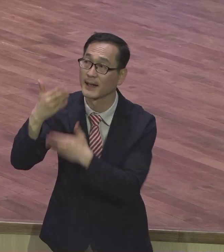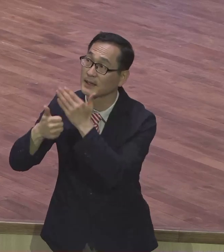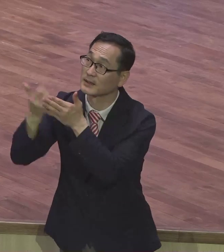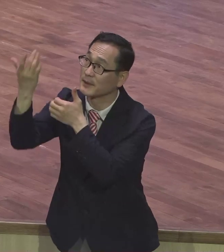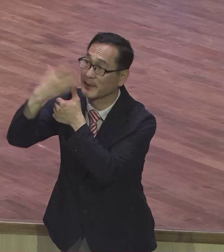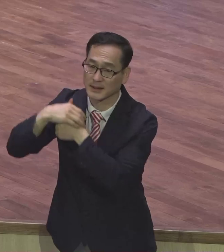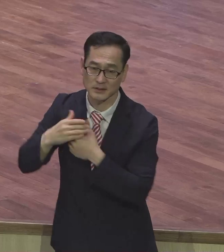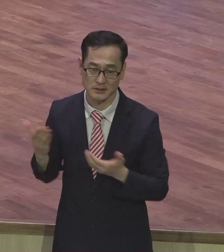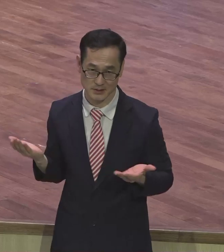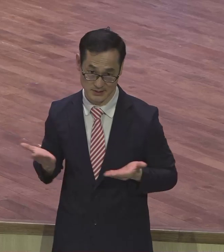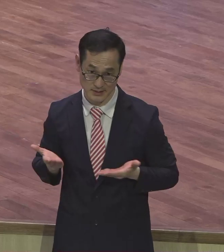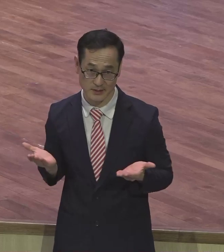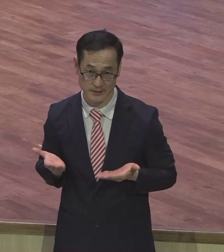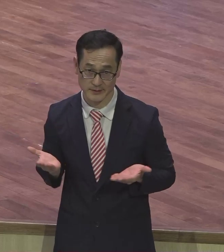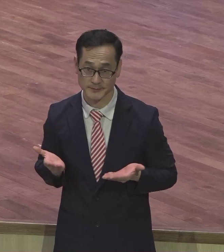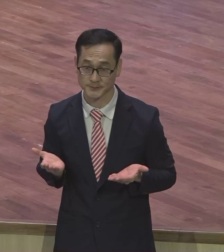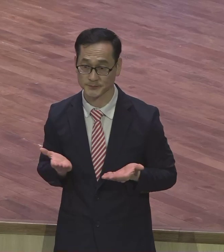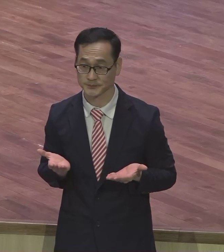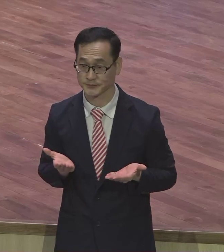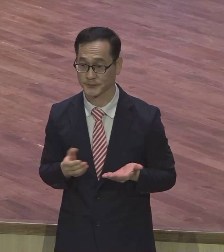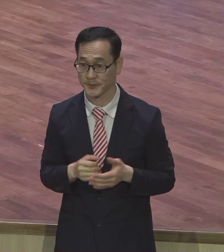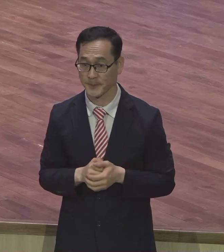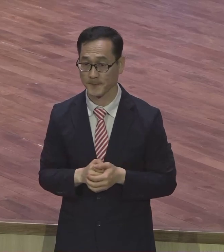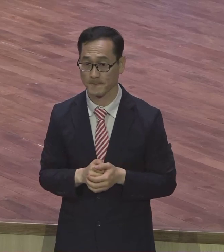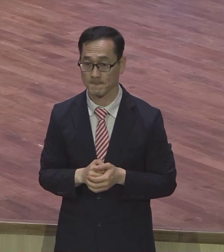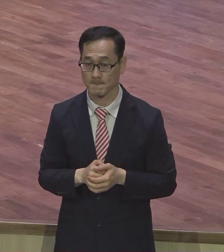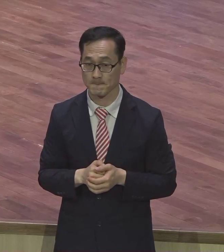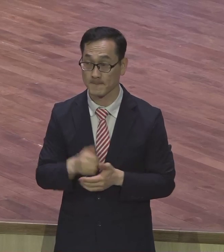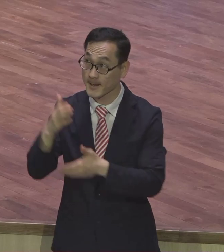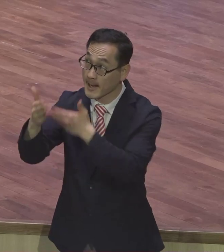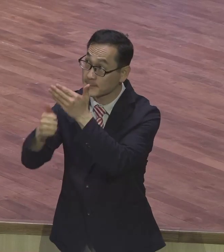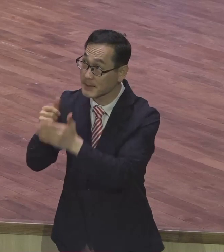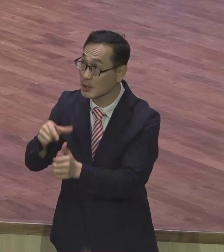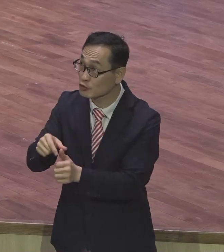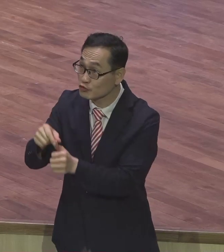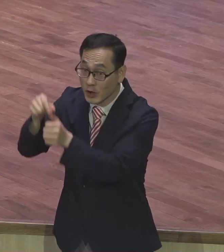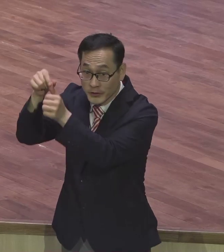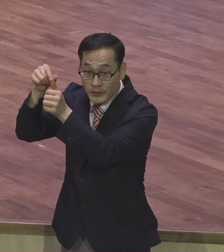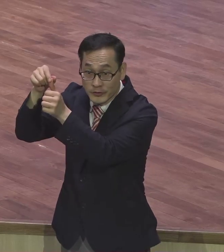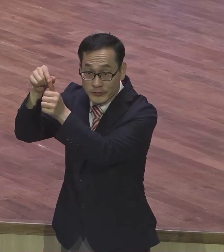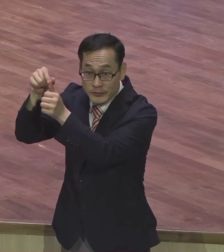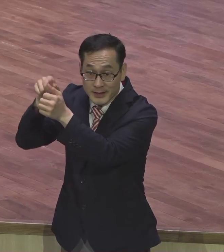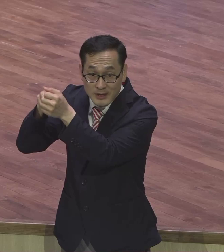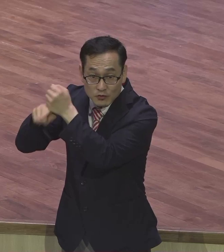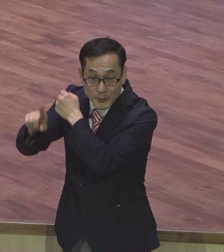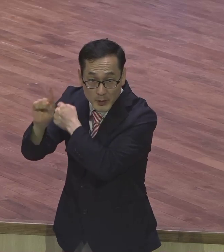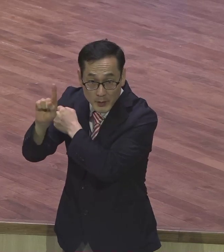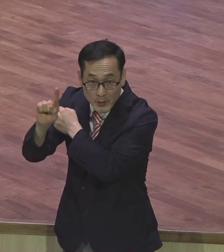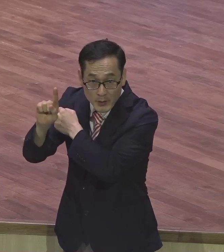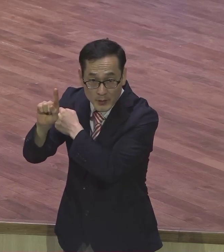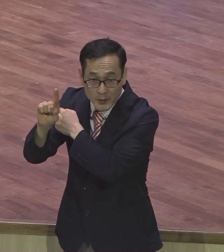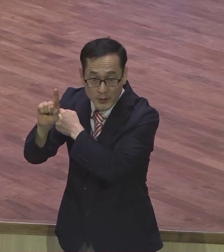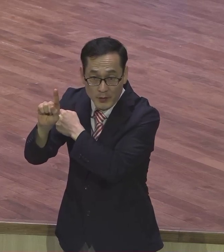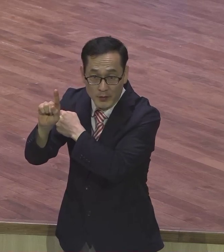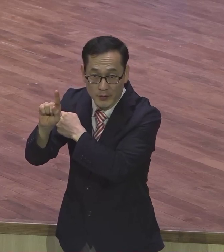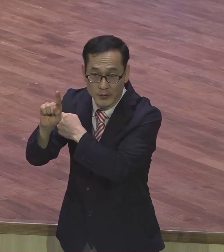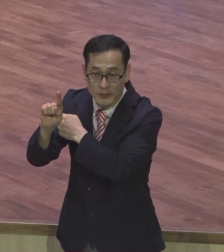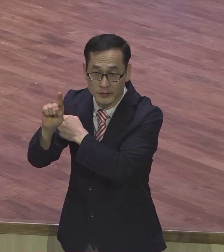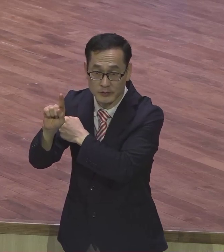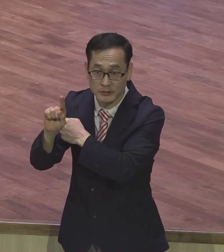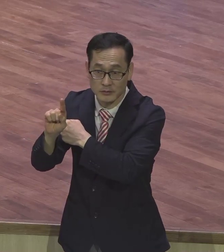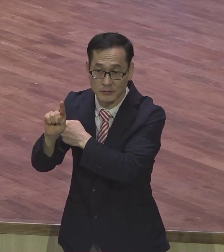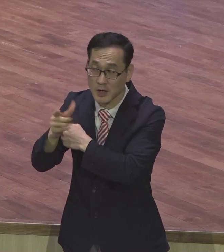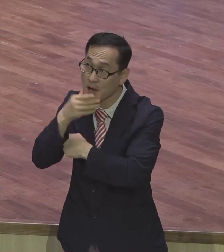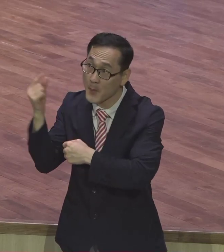말씀이에요. 하나님께서 우리를 구원의 축복으로 이끄신 이유가 뭐냐 왜 우리를 구원해 주셨냐 왜 이 귀한